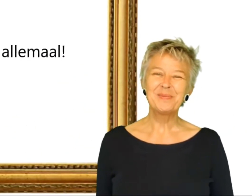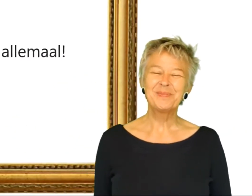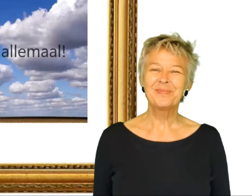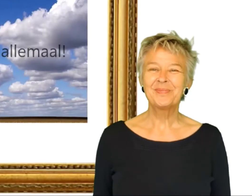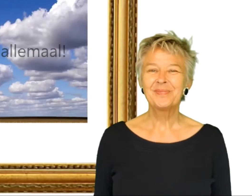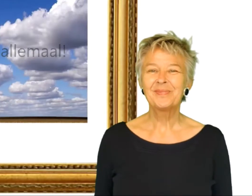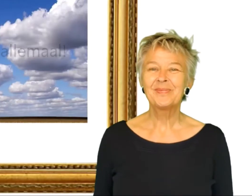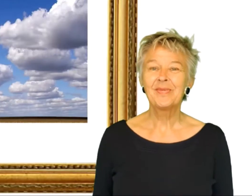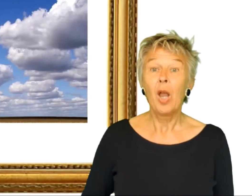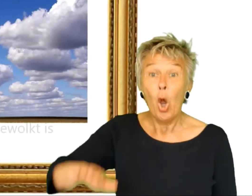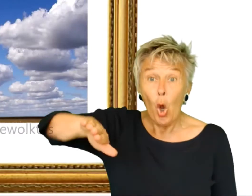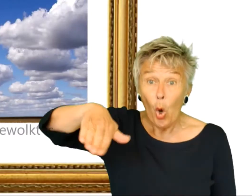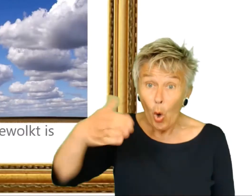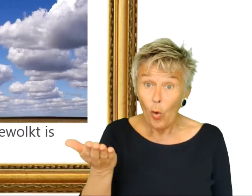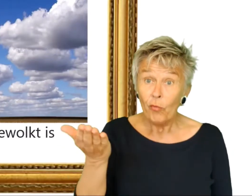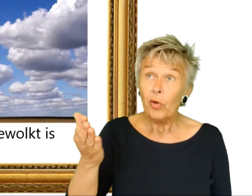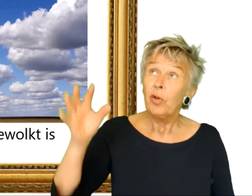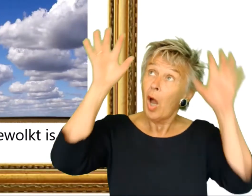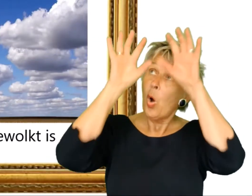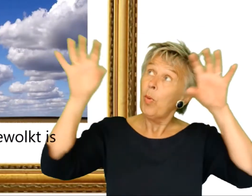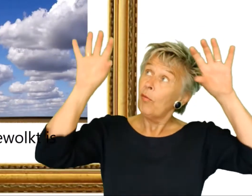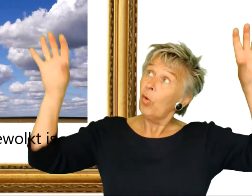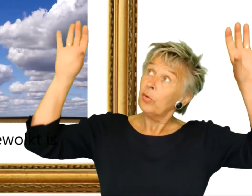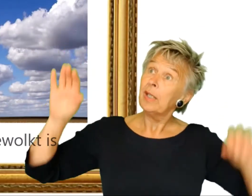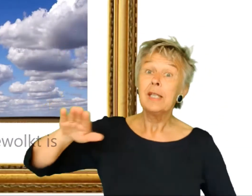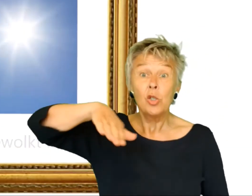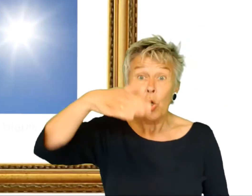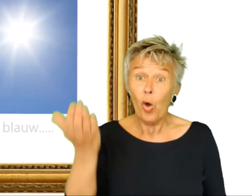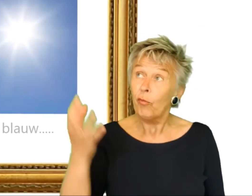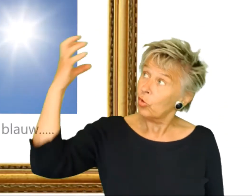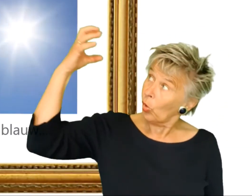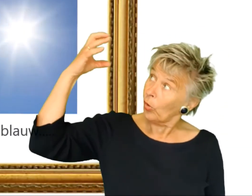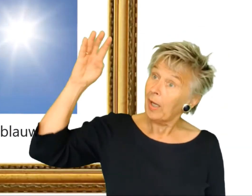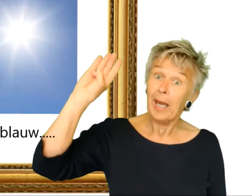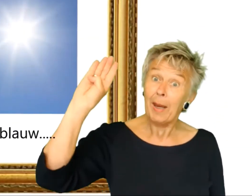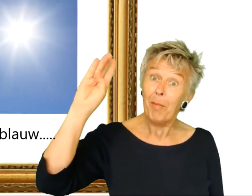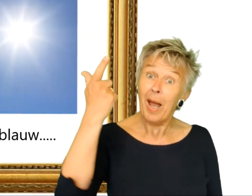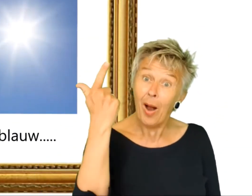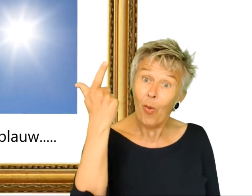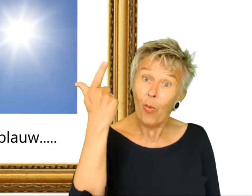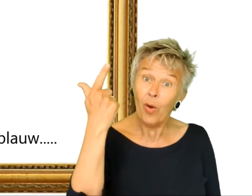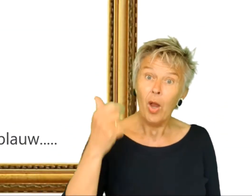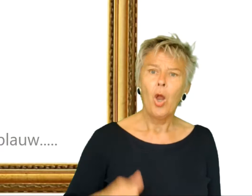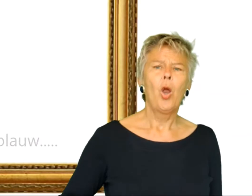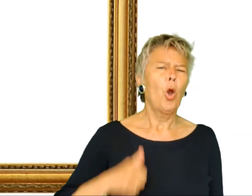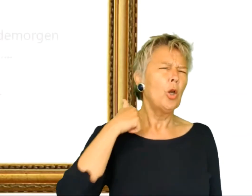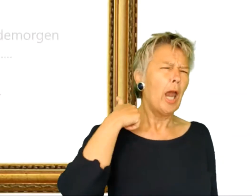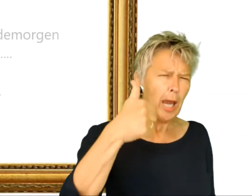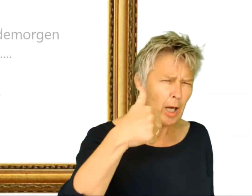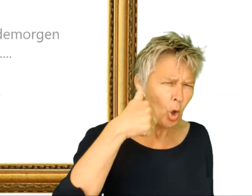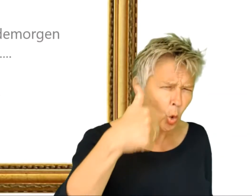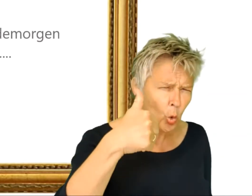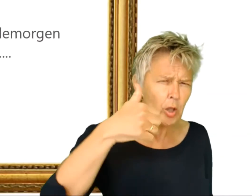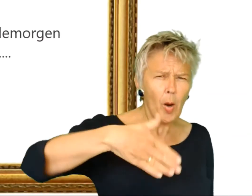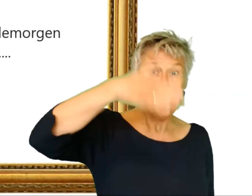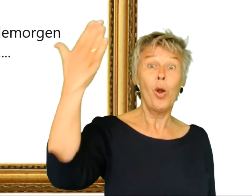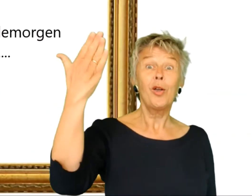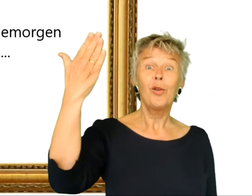allemaal. Of het nou bewolkt is of zonnig en blauw, een hele goeie morgen